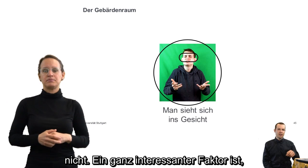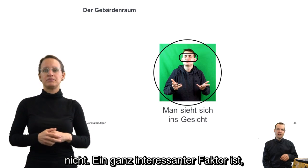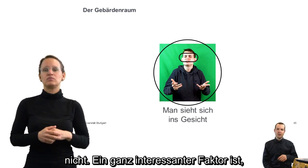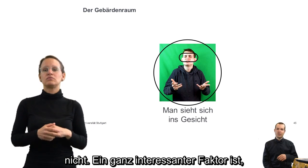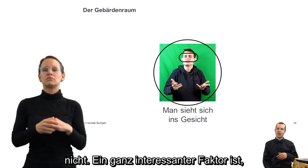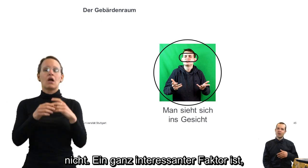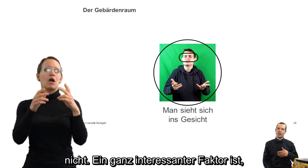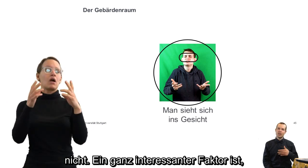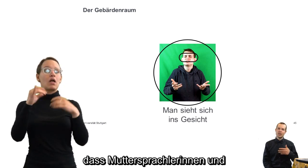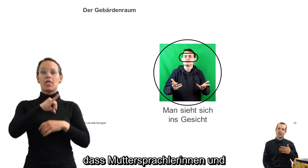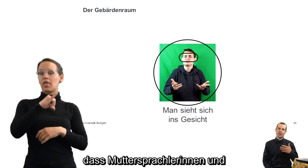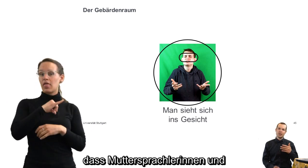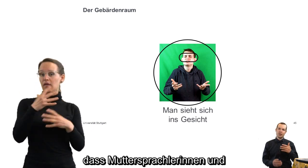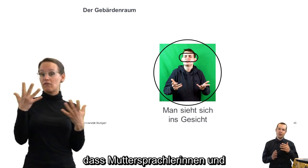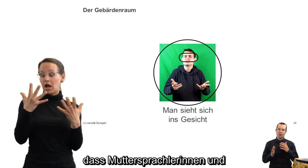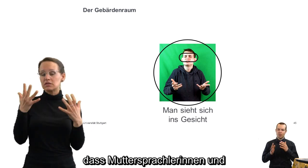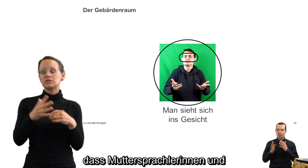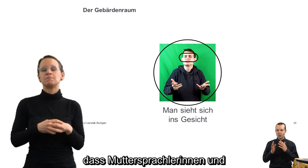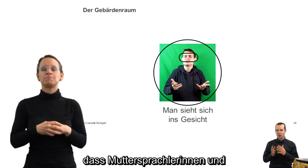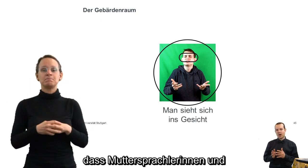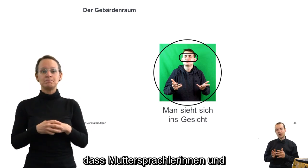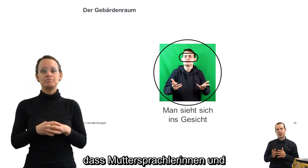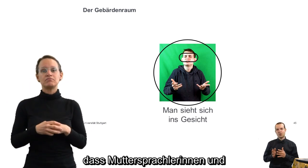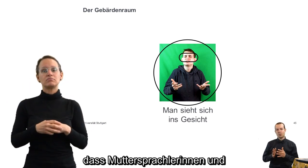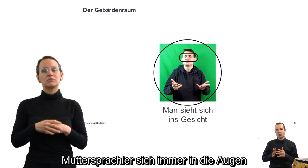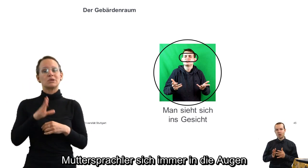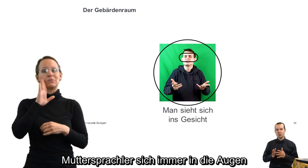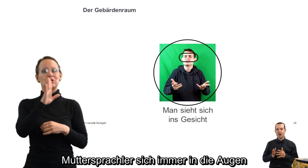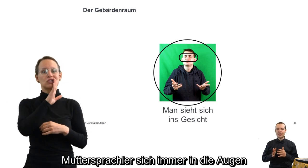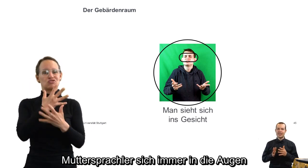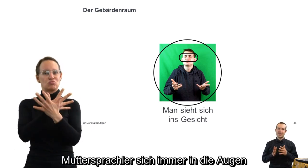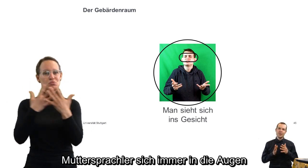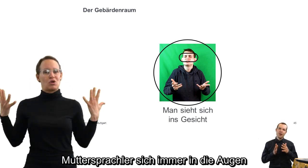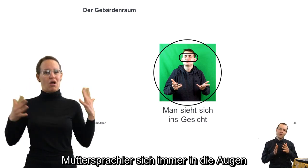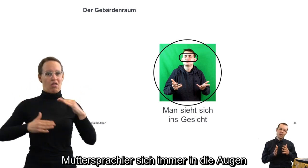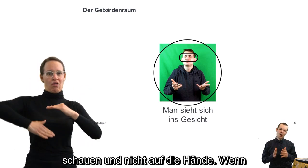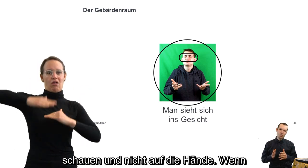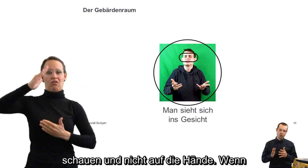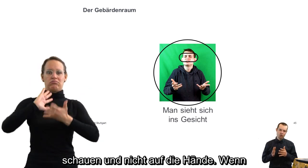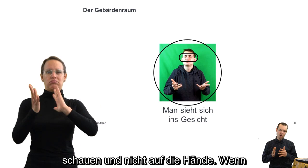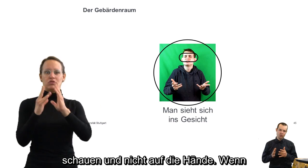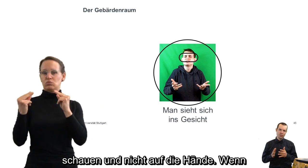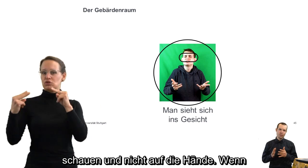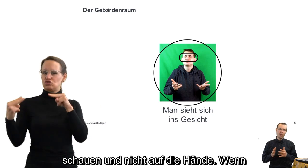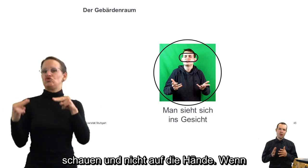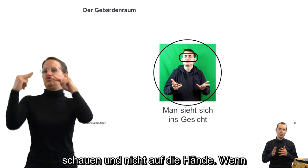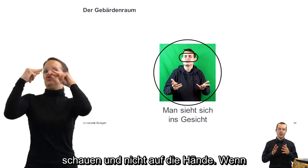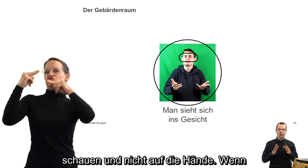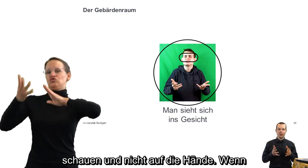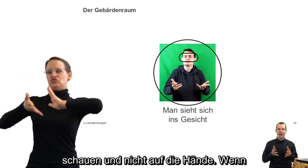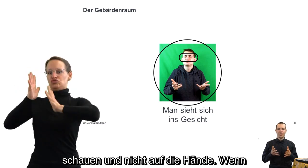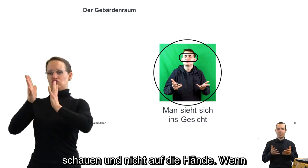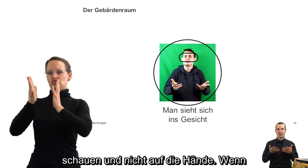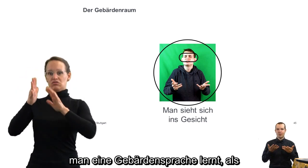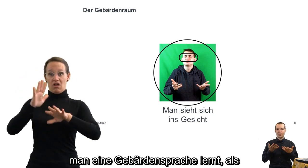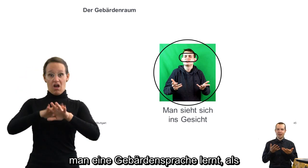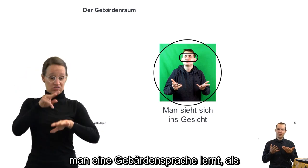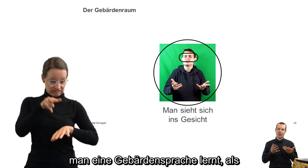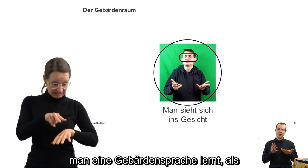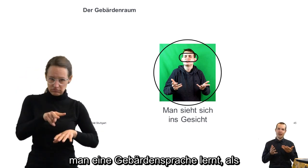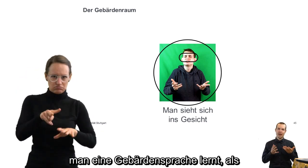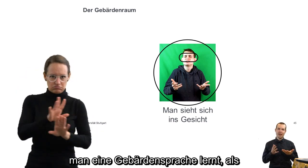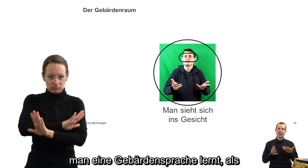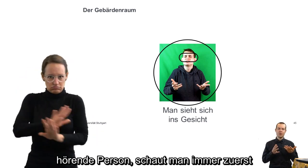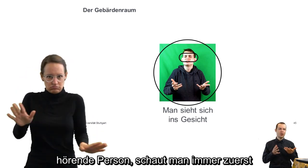Ein ganz interessanter Faktor ist, dass Muttersprachlerinnen und Muttersprachler sich immer in die Augen schauen und nie auf die Hände. Wenn man